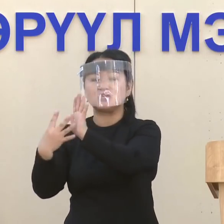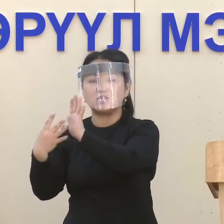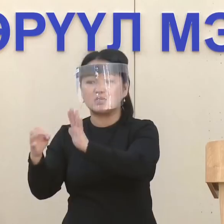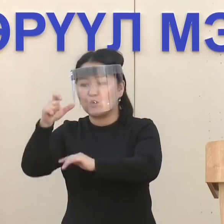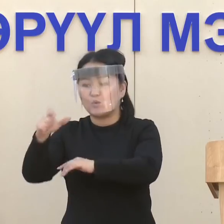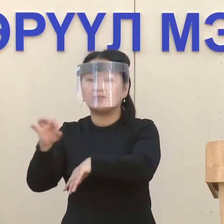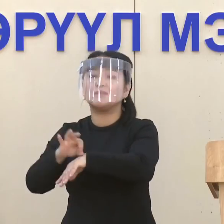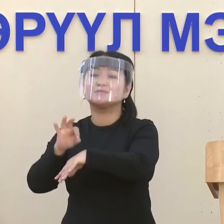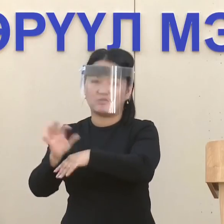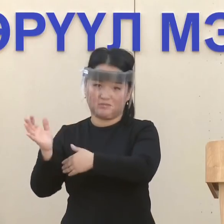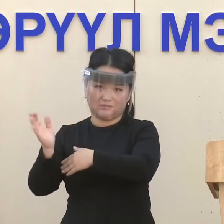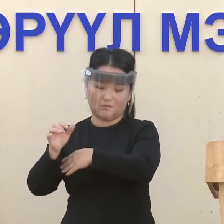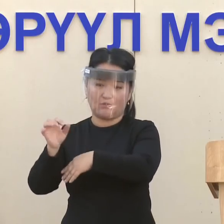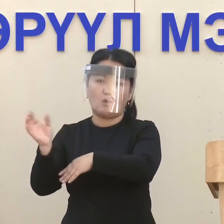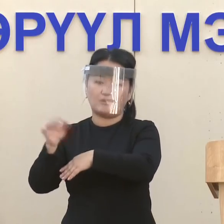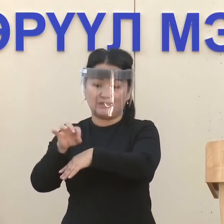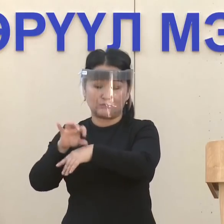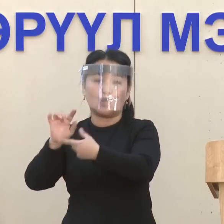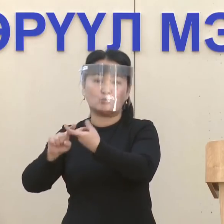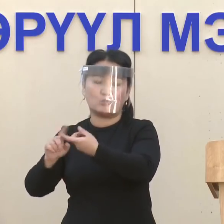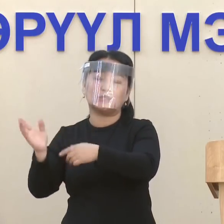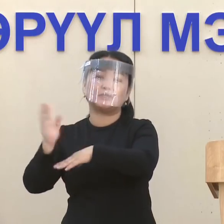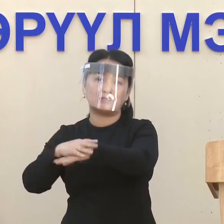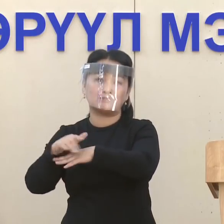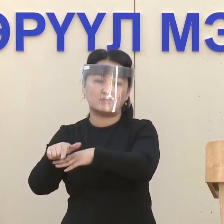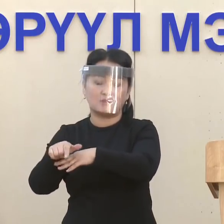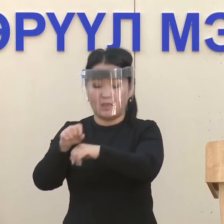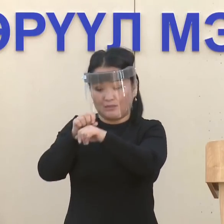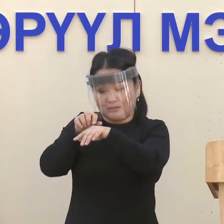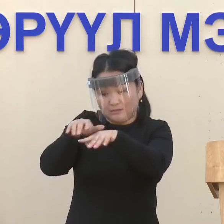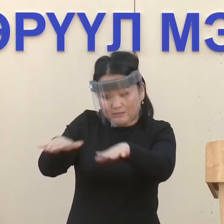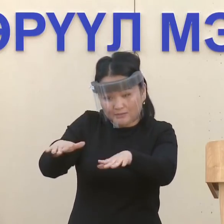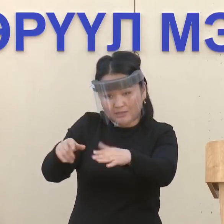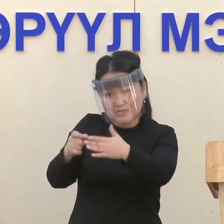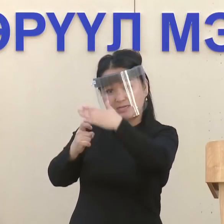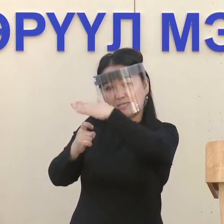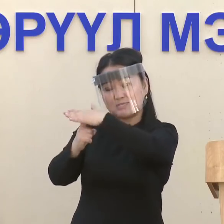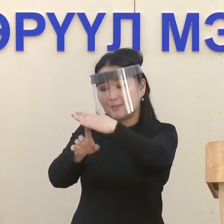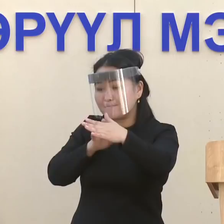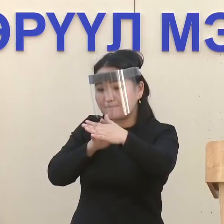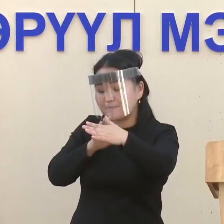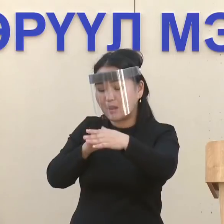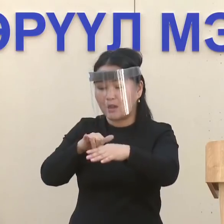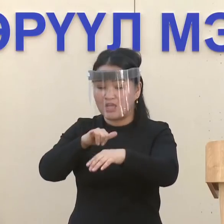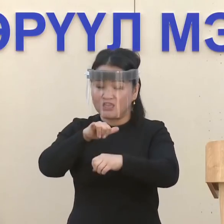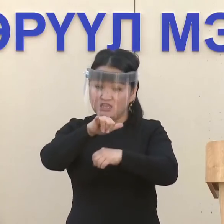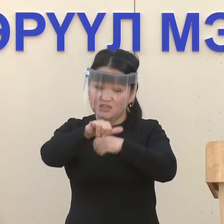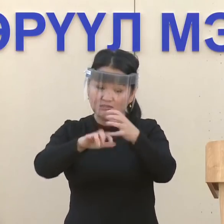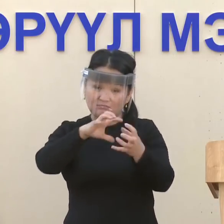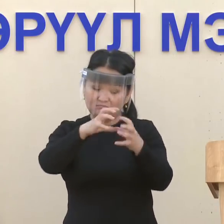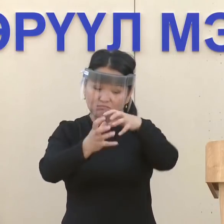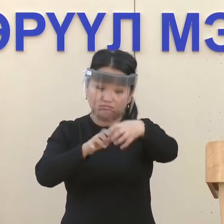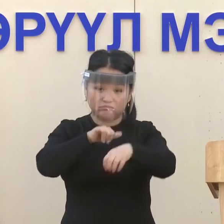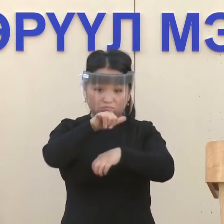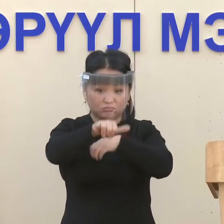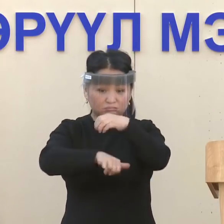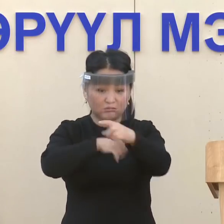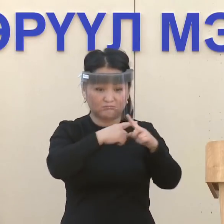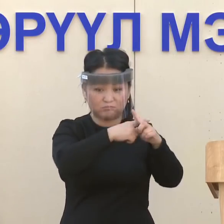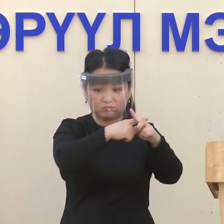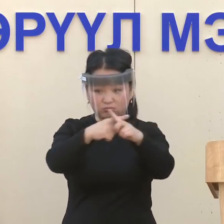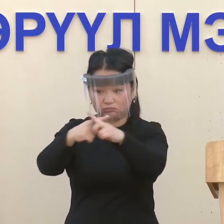байна. За халдварын тархалтыг хязгаарлах зорилгоор дэлхийн улс орнуудаас одоо авч хэрэгжүүлж байгаа хөл хорионы